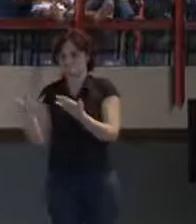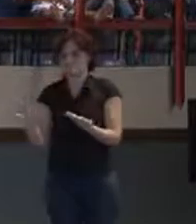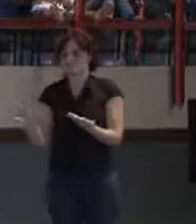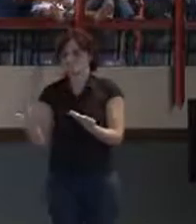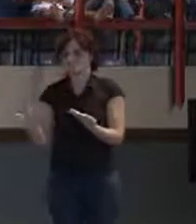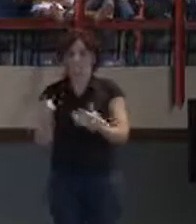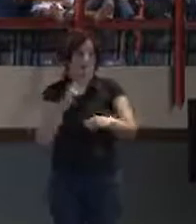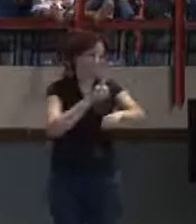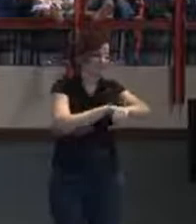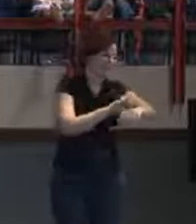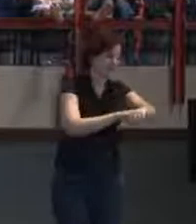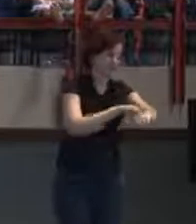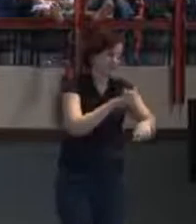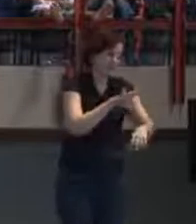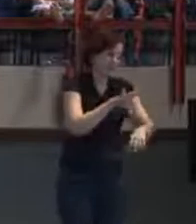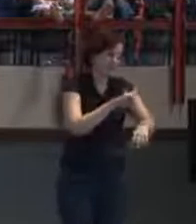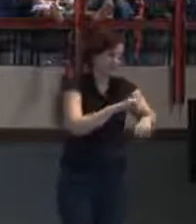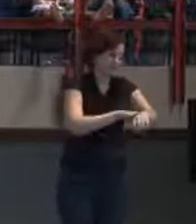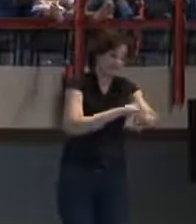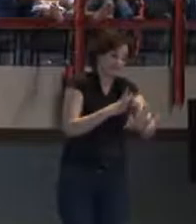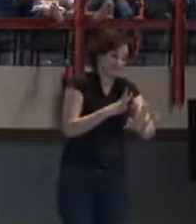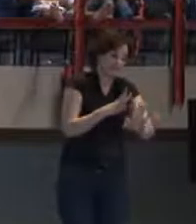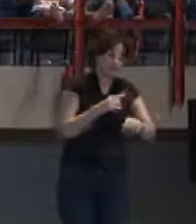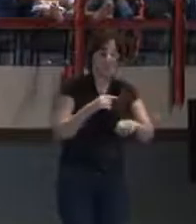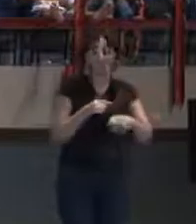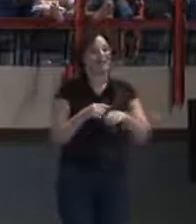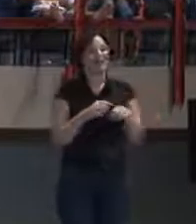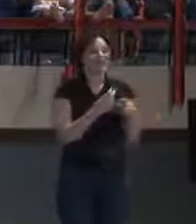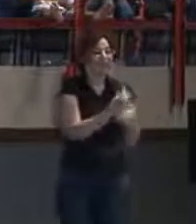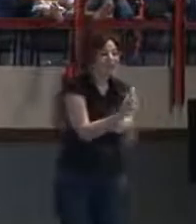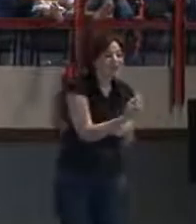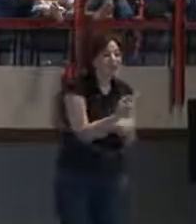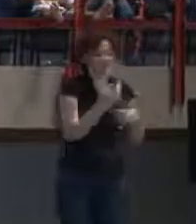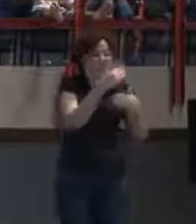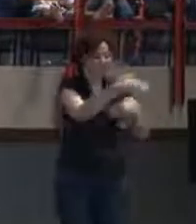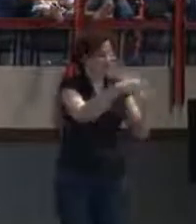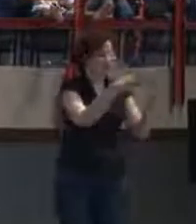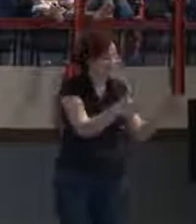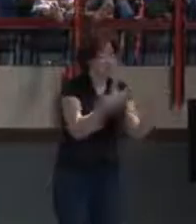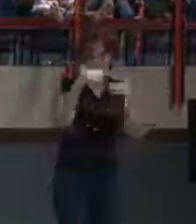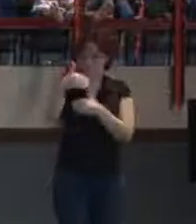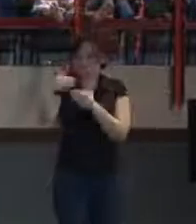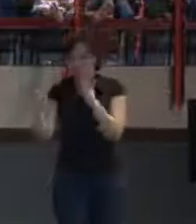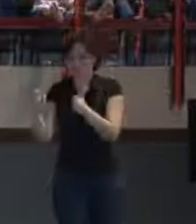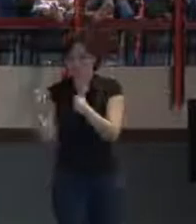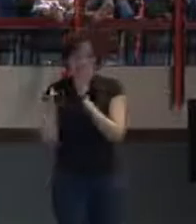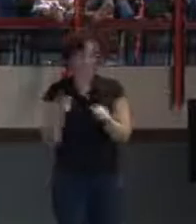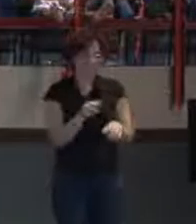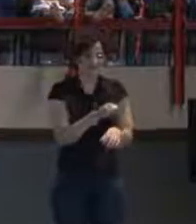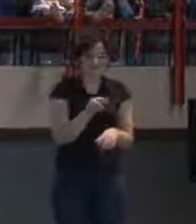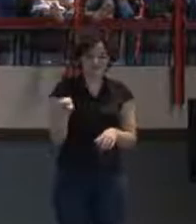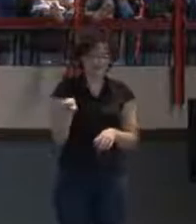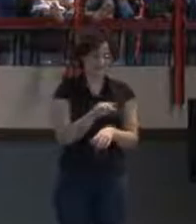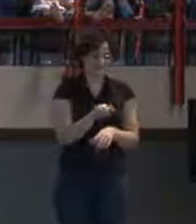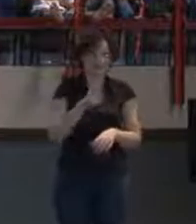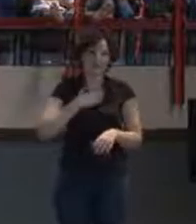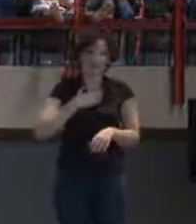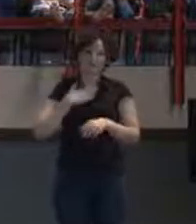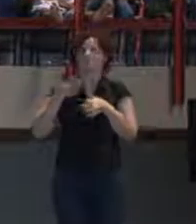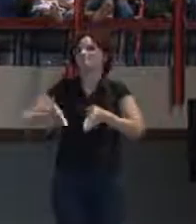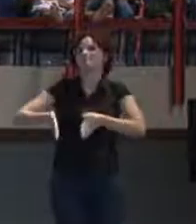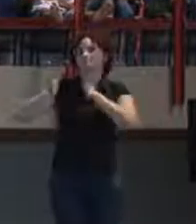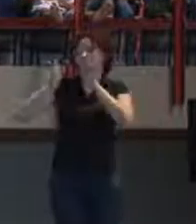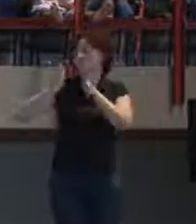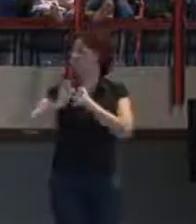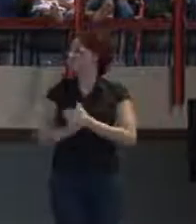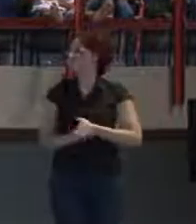porque é mórbida nesse momento. Como é que se quer acreditar que vai existir igualdade numa sociedade como a nossa? Entende? Por isso que nós temos que